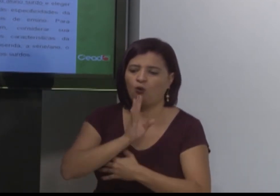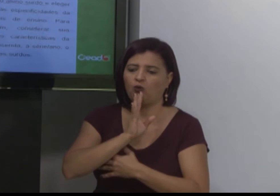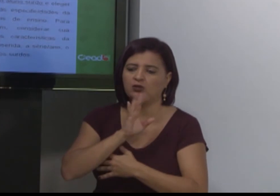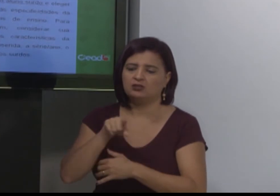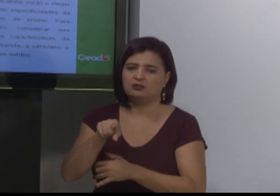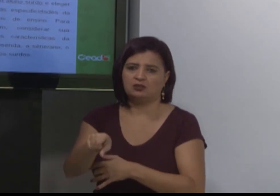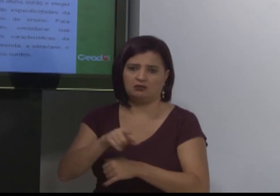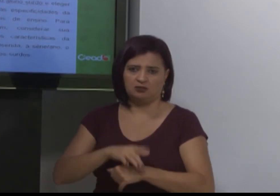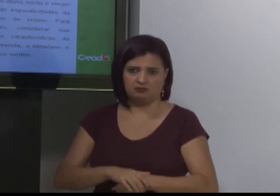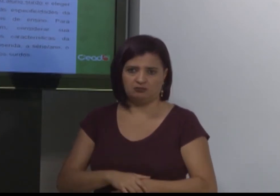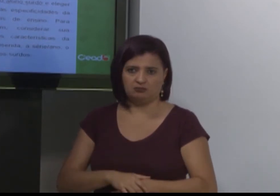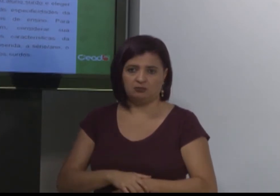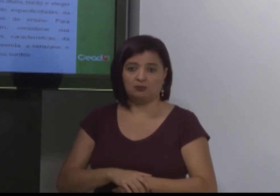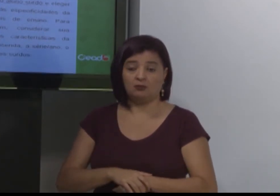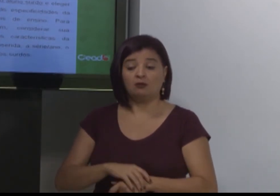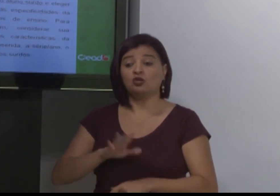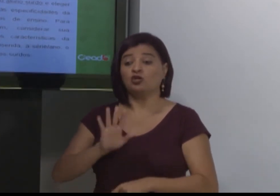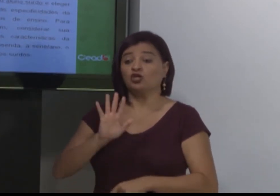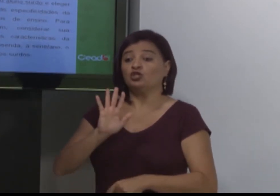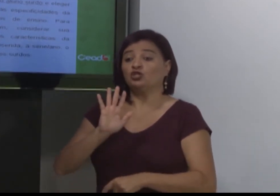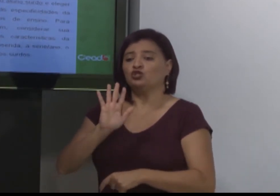eu tenho que interagir, conhecê-lo.